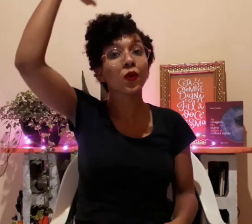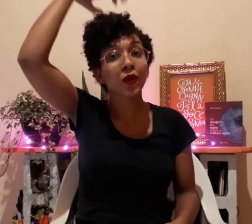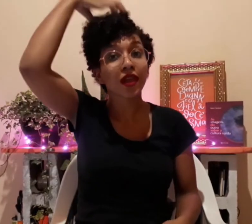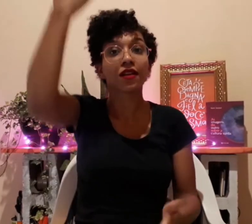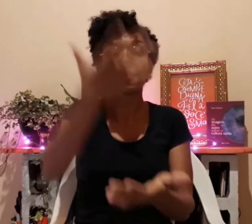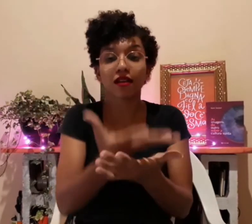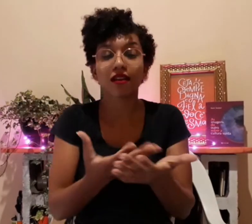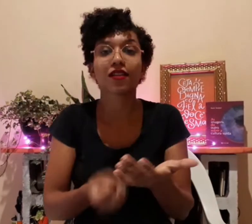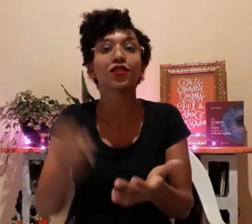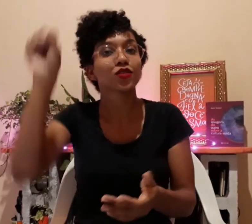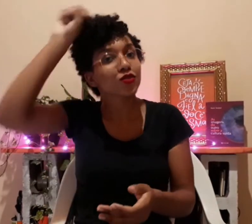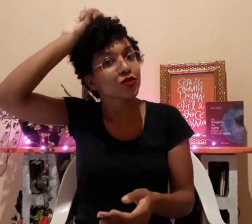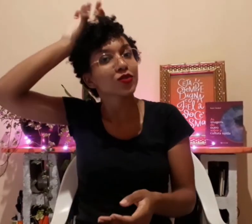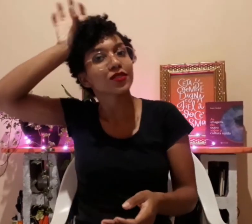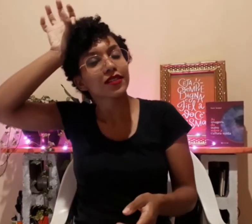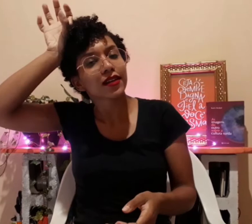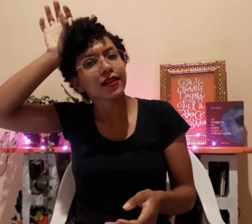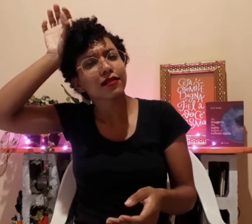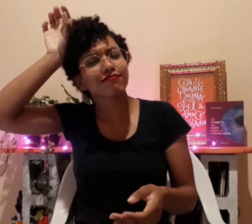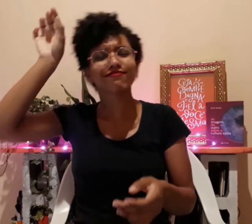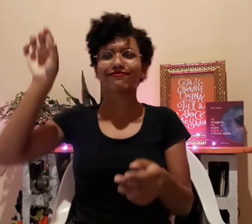Bom, a história do Reino Perdido de Odara...